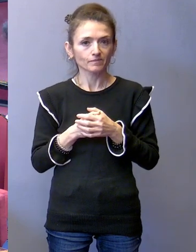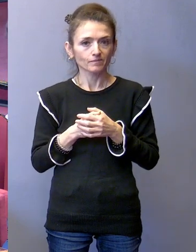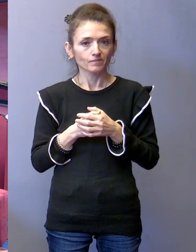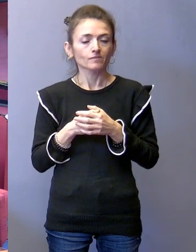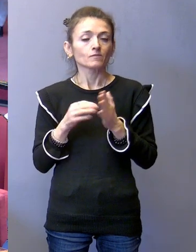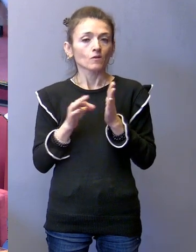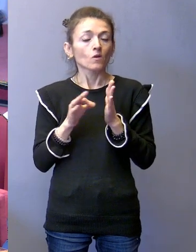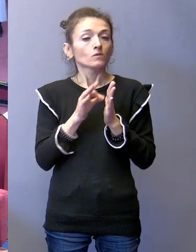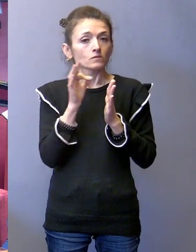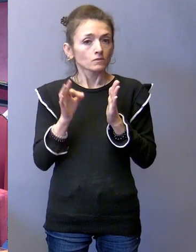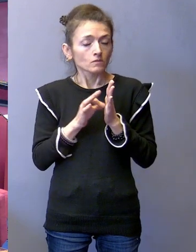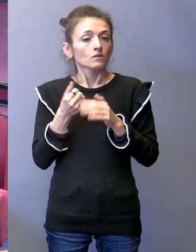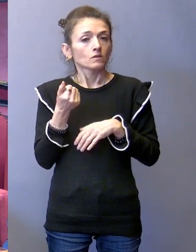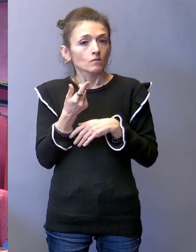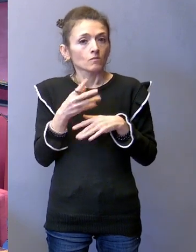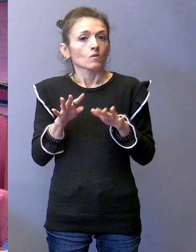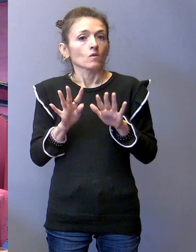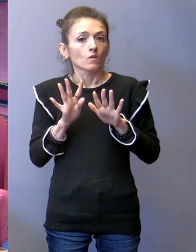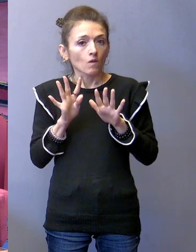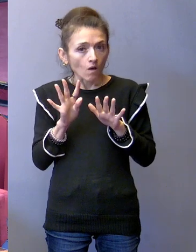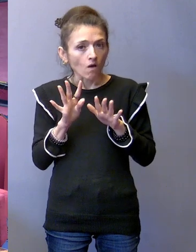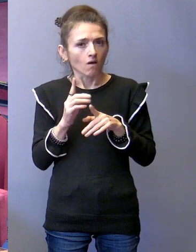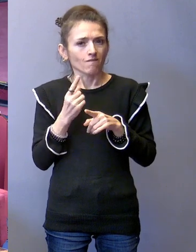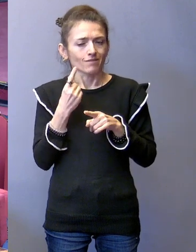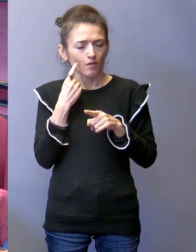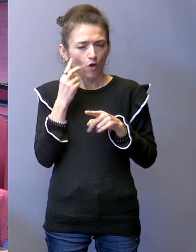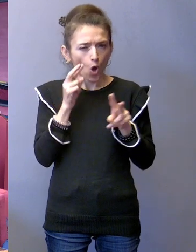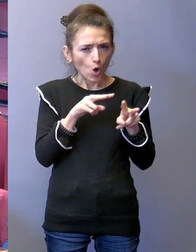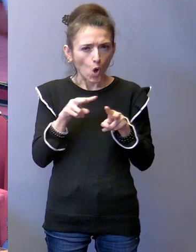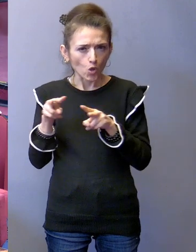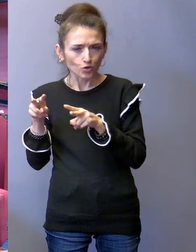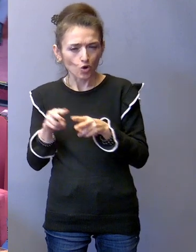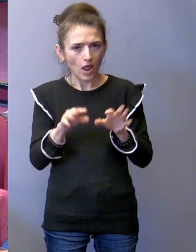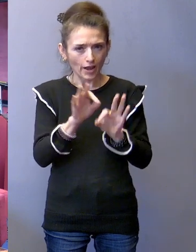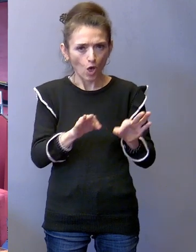Allora l'ordine del giorno numero 9 Scusate ma devo controllare l'ordine